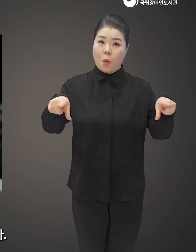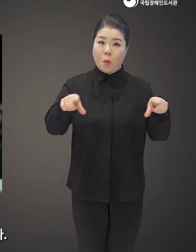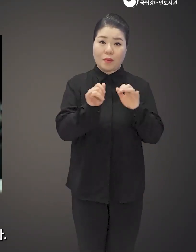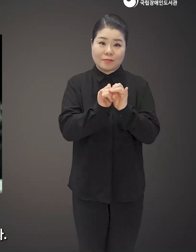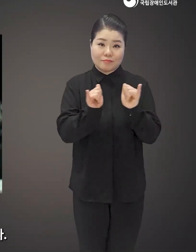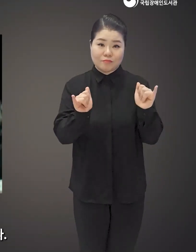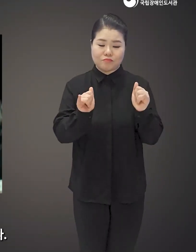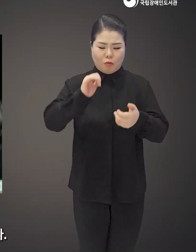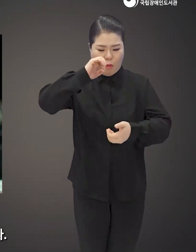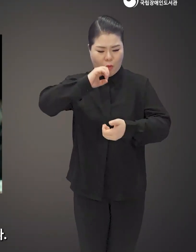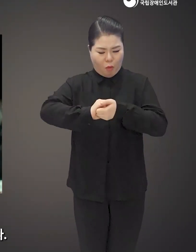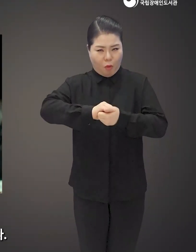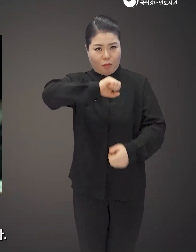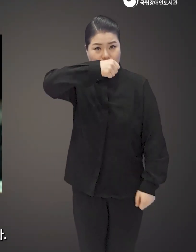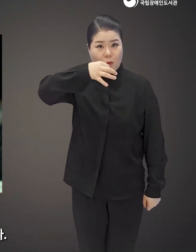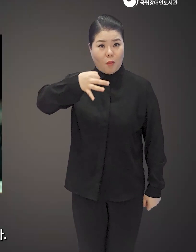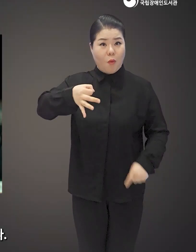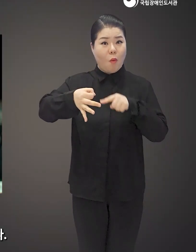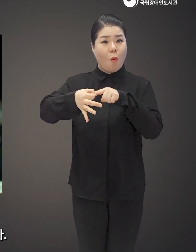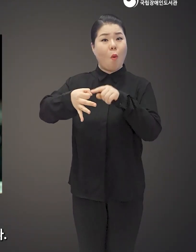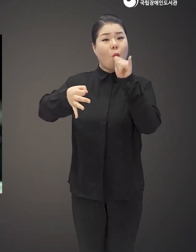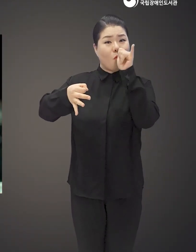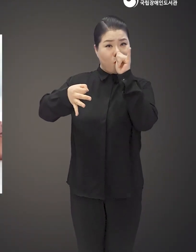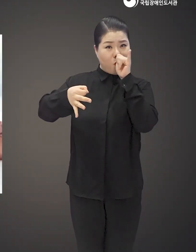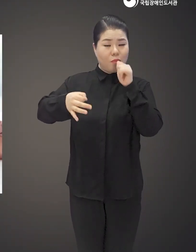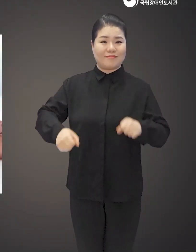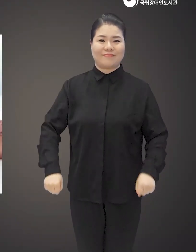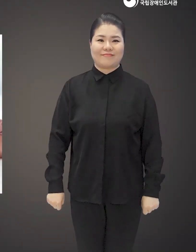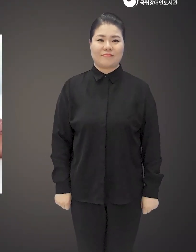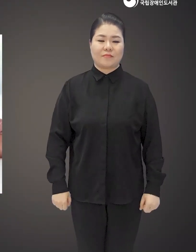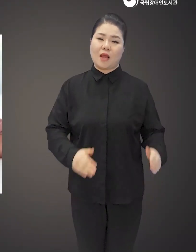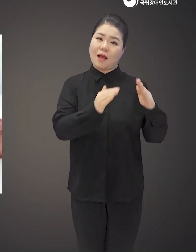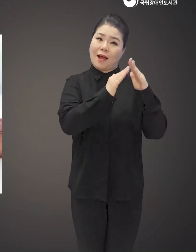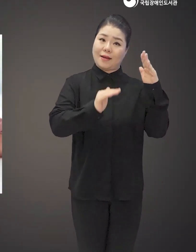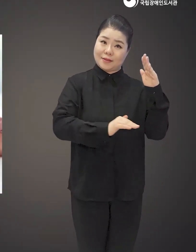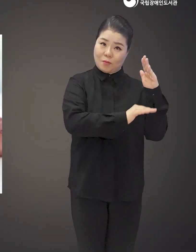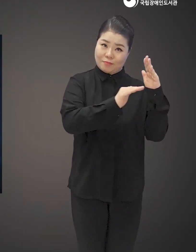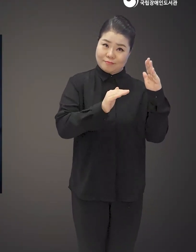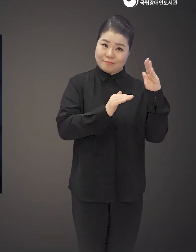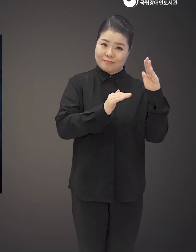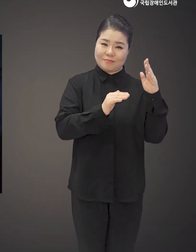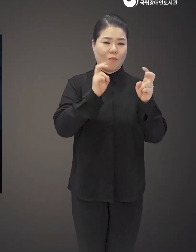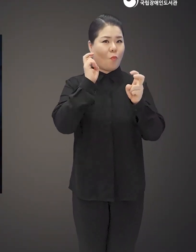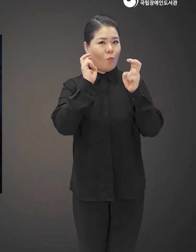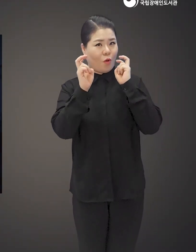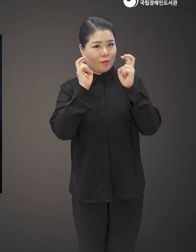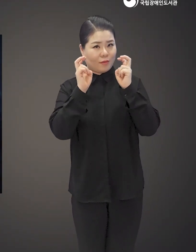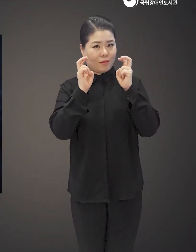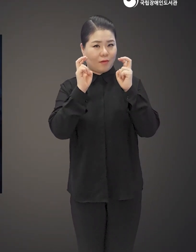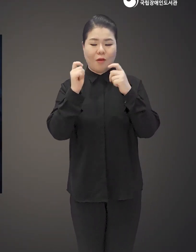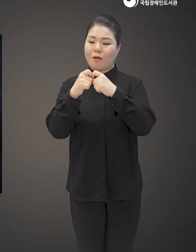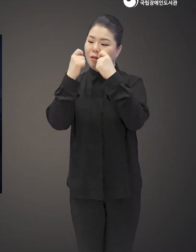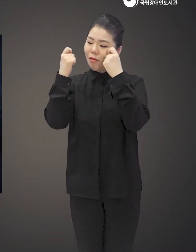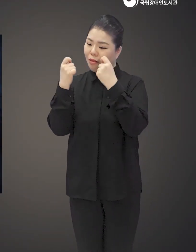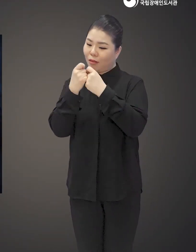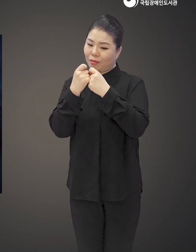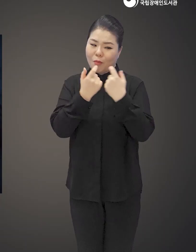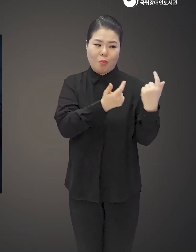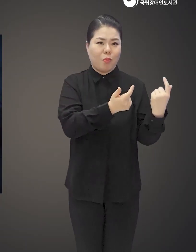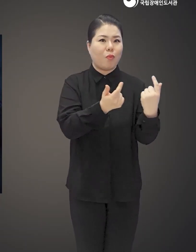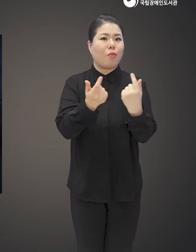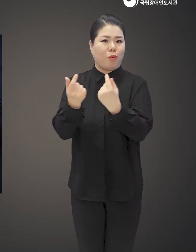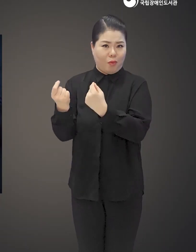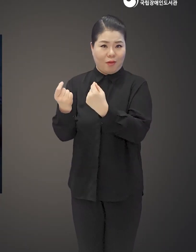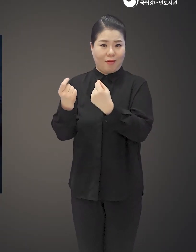보통 우리들에게는 정해진 예산이라는 것이 있습니다. 가정이든 회사든 개인이든